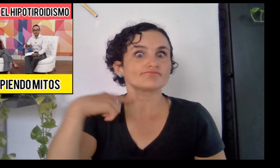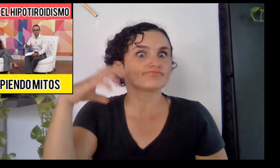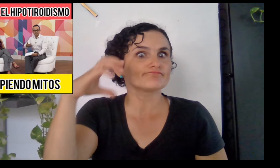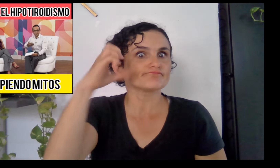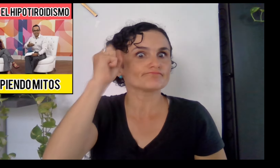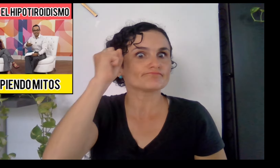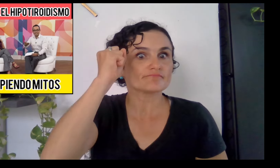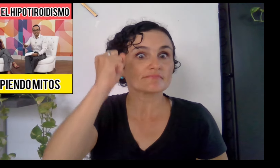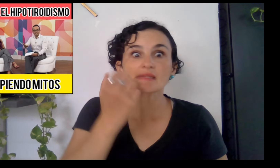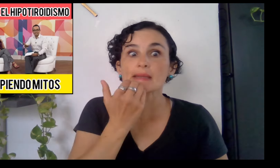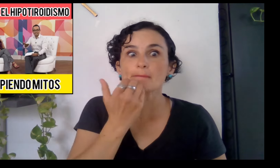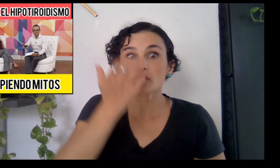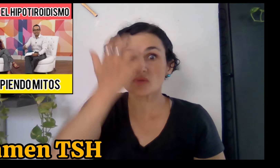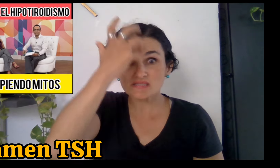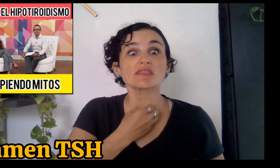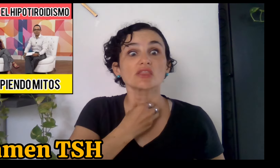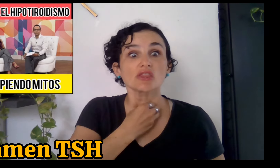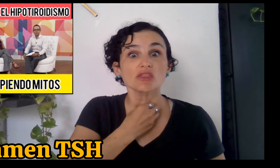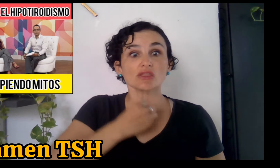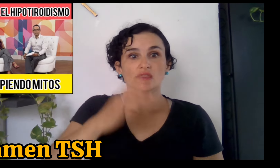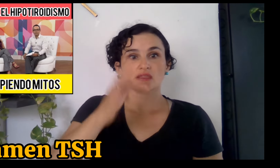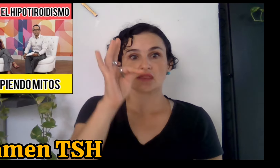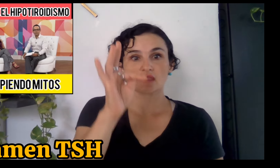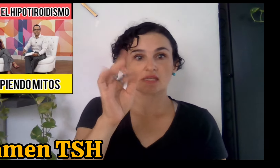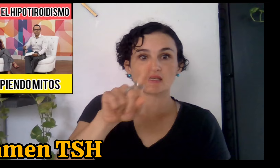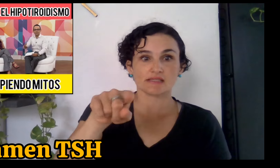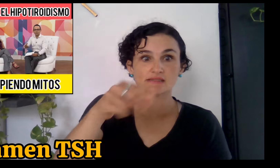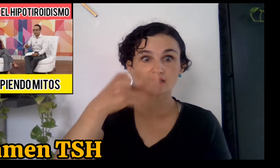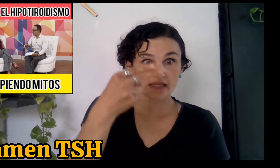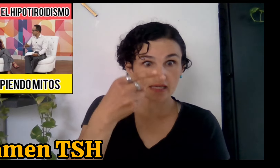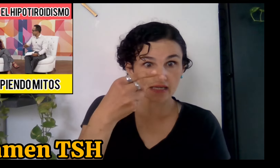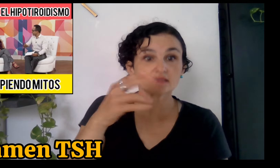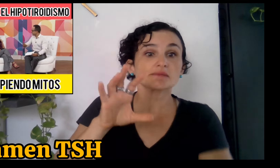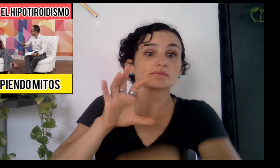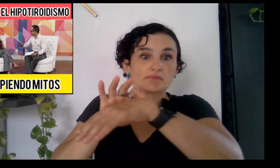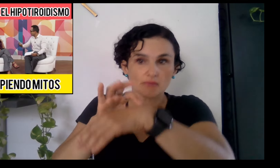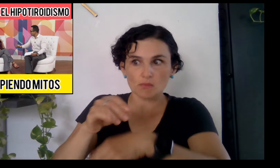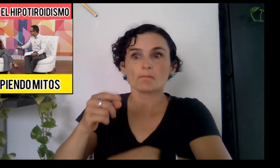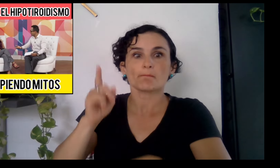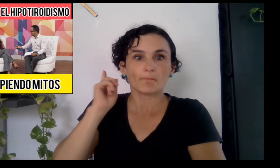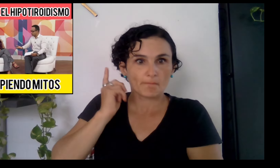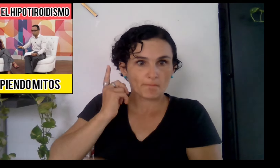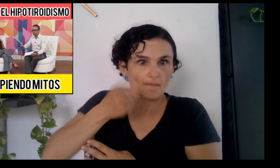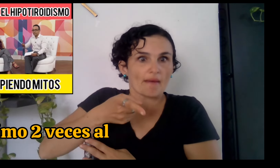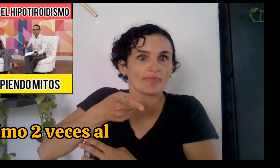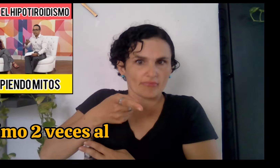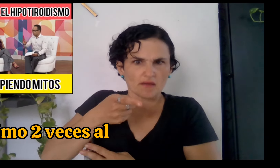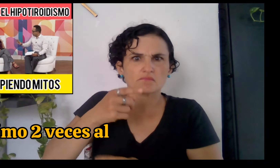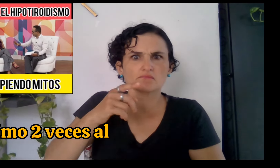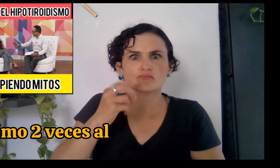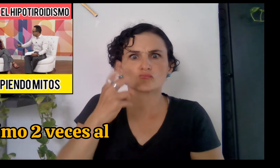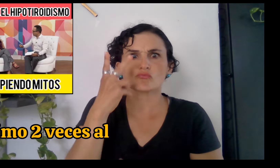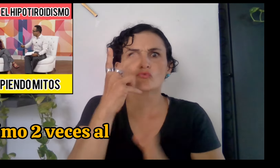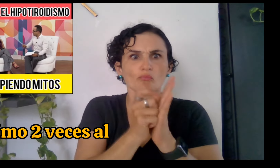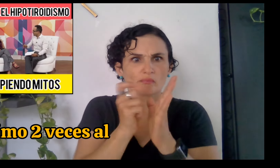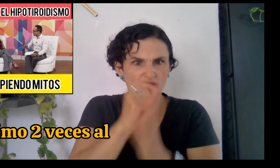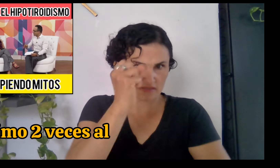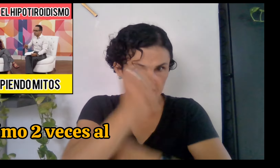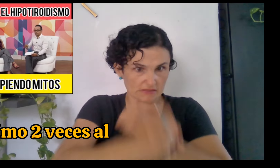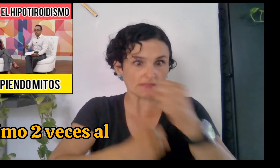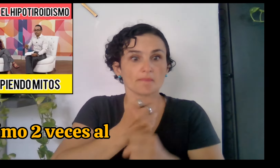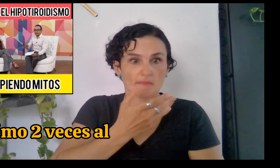de la tiroides, la TSH, que es el examen que pedimos los médicos, deberíamos mandarlo a hacer por lo menos 2 veces al año. Sí. Una pregunta para